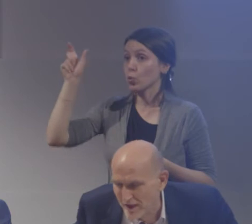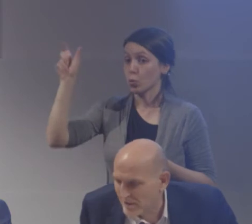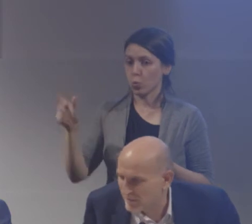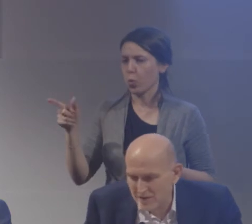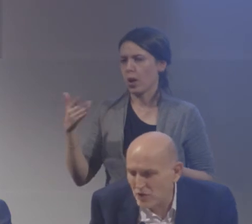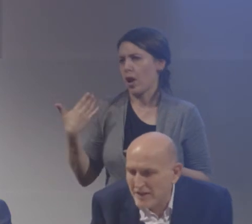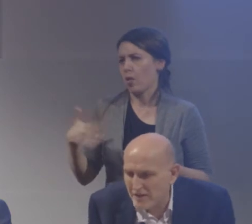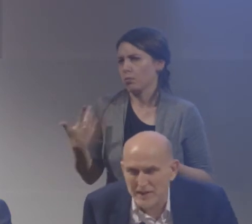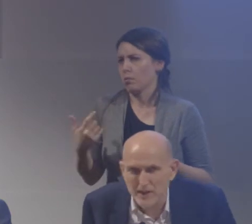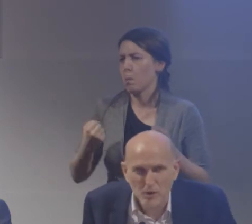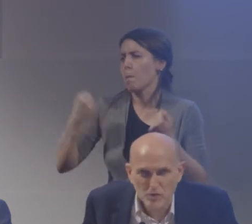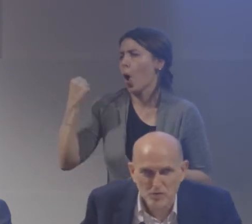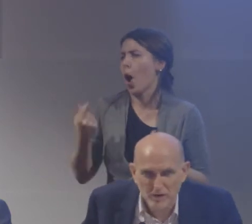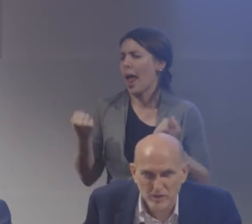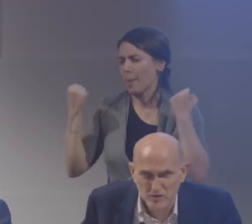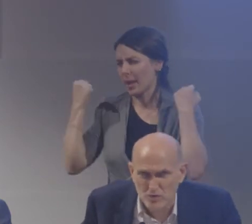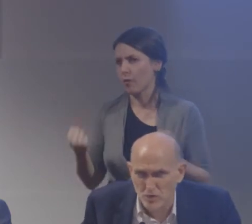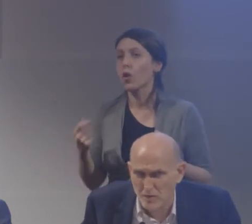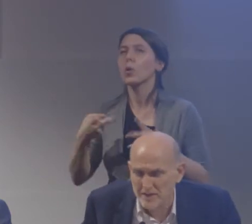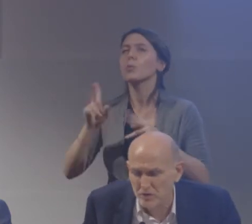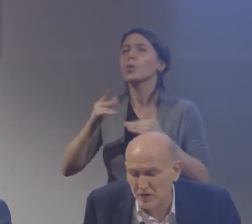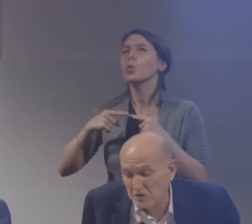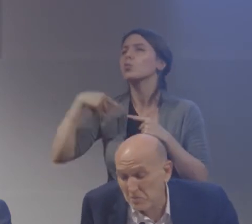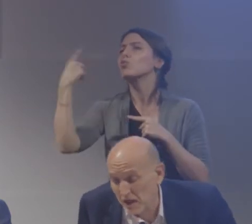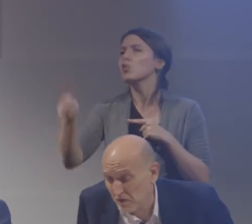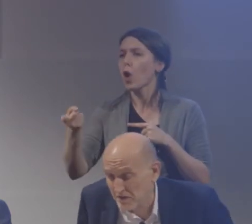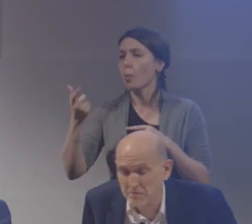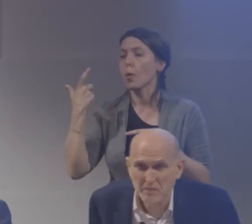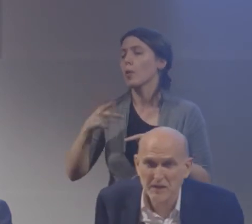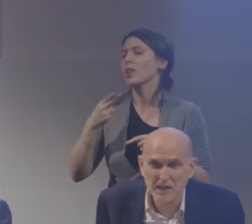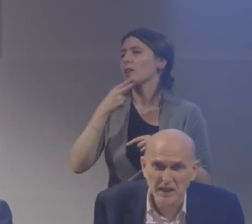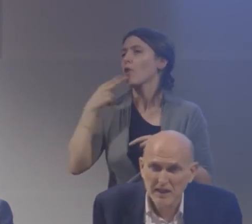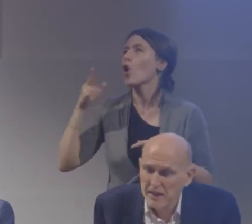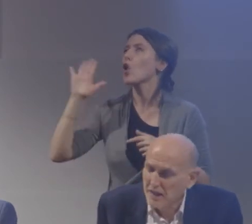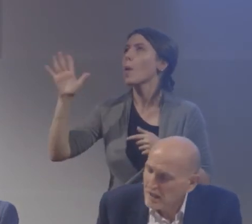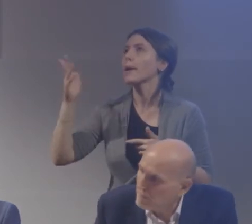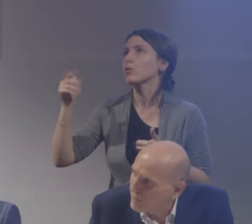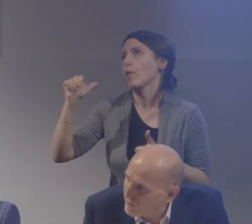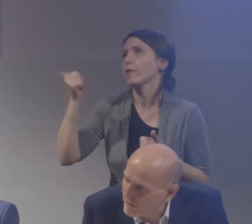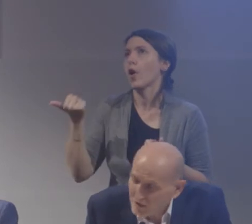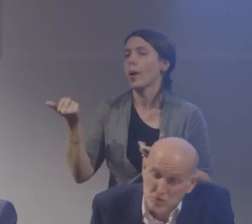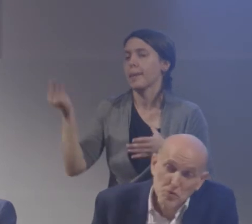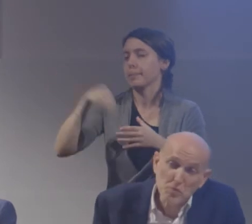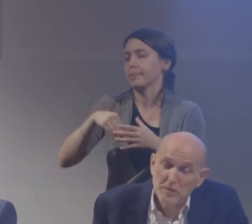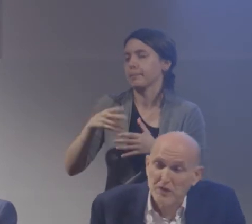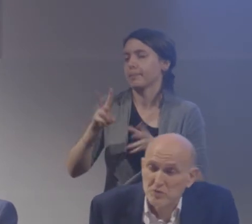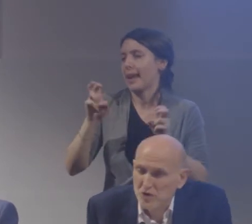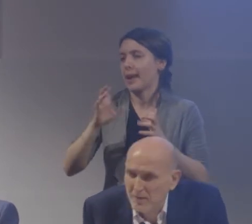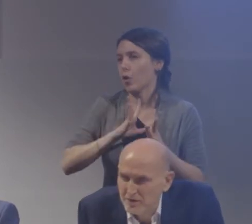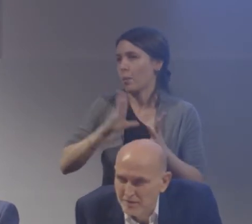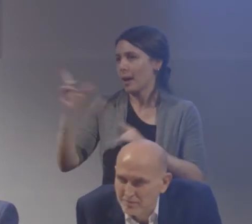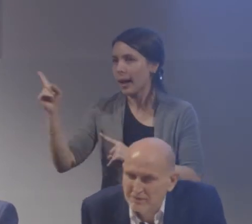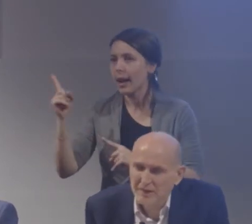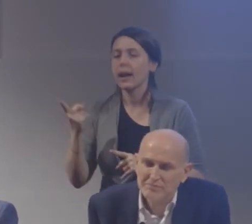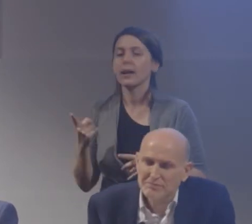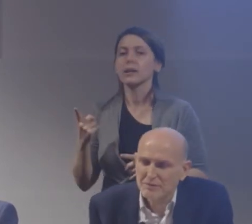centro di polemiche, persino lievemente postume, quando il suo nome è stato tirato in ballo, mi sembra in maniera improvvida, non solo sul piano